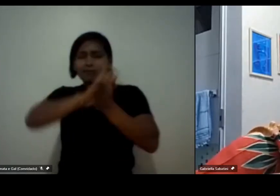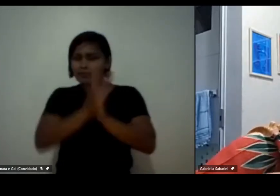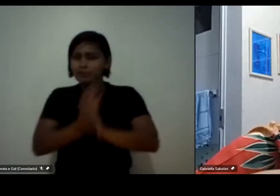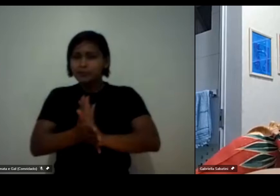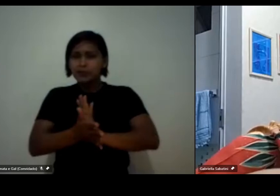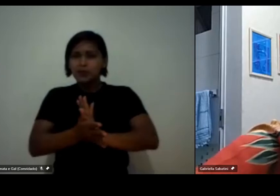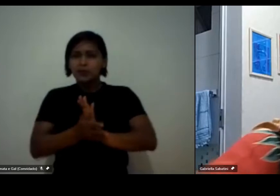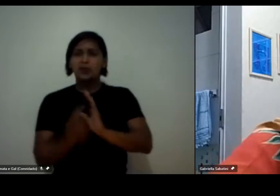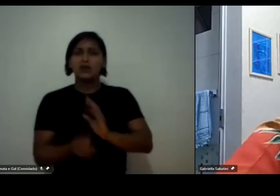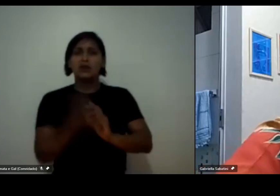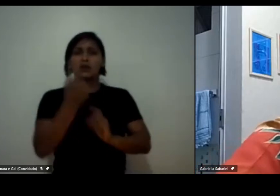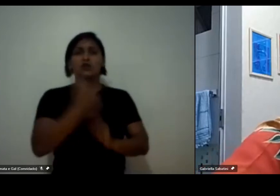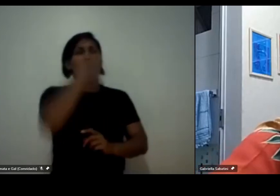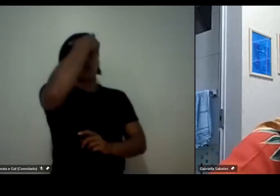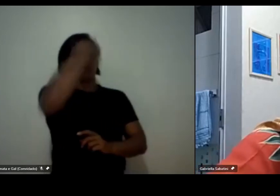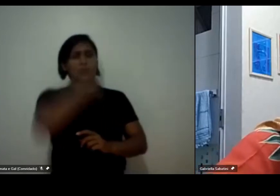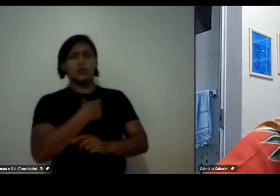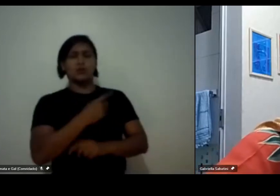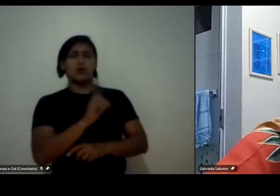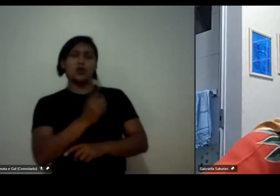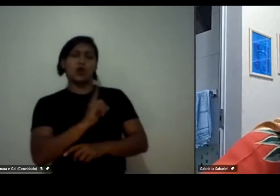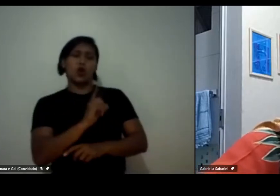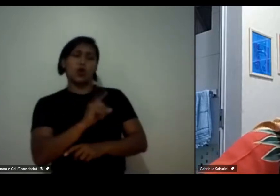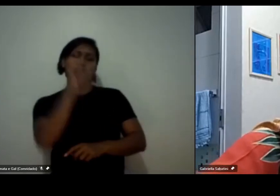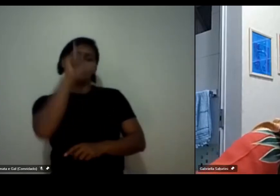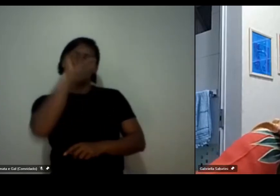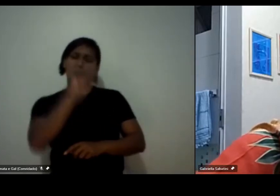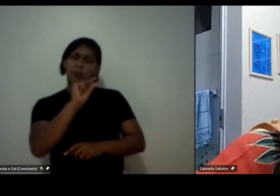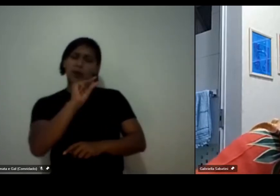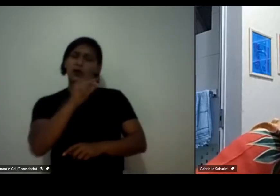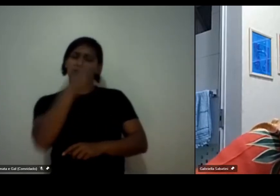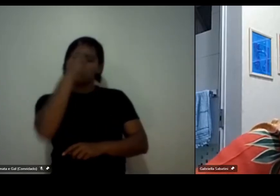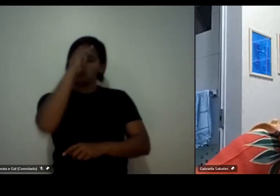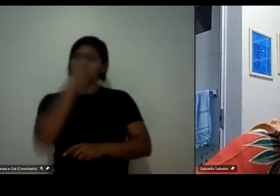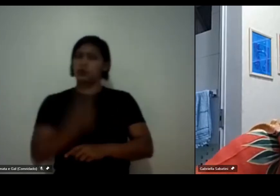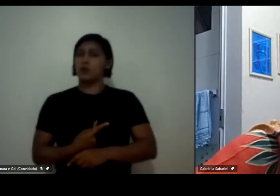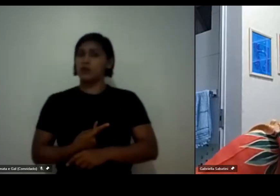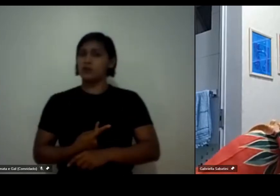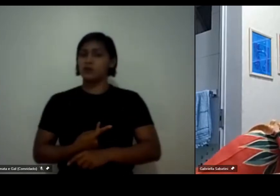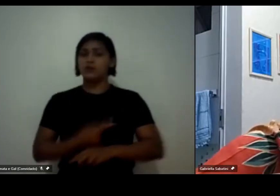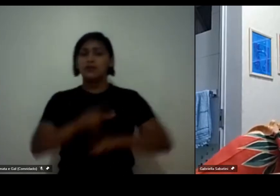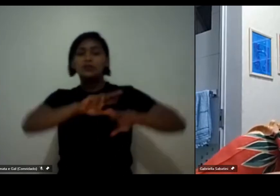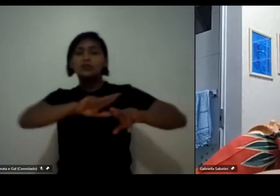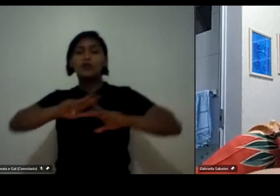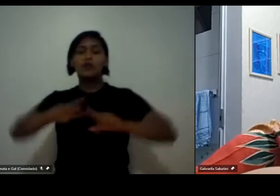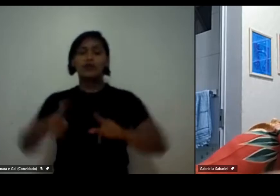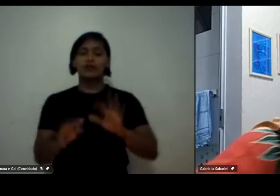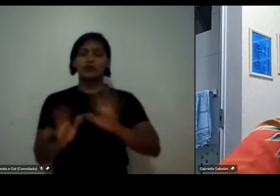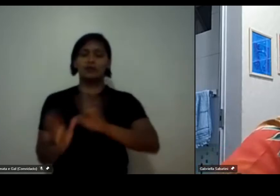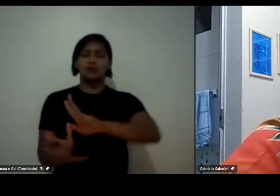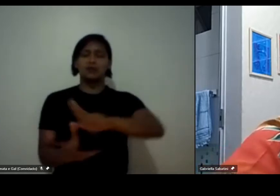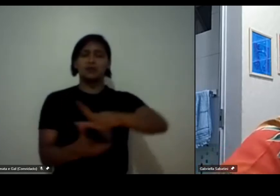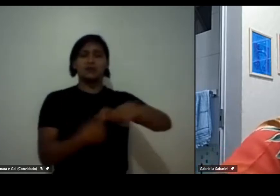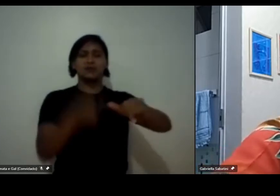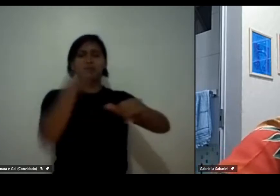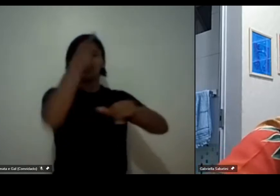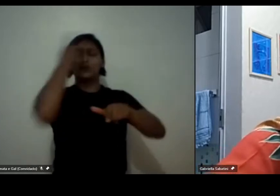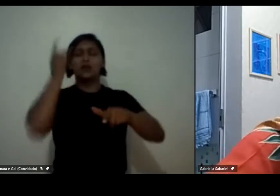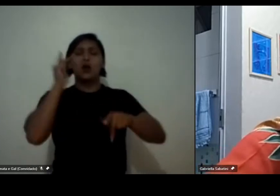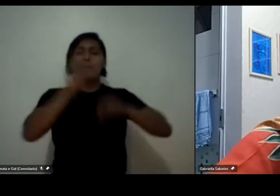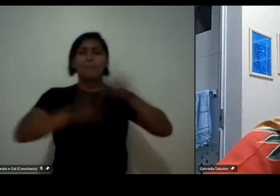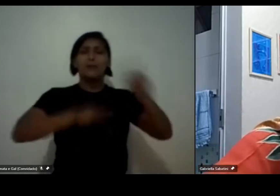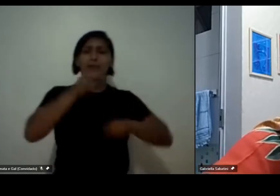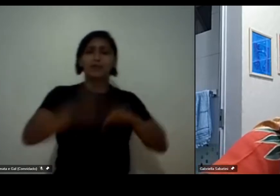uns são humanos e outros são menos humanos, ou seja, que há diversidade de humanidades. Essa crença